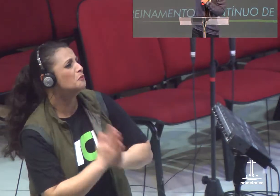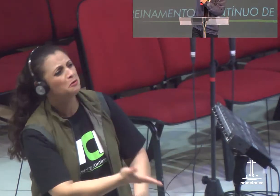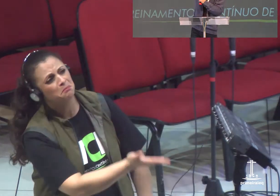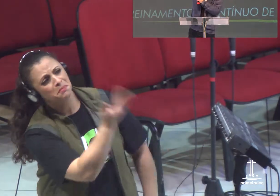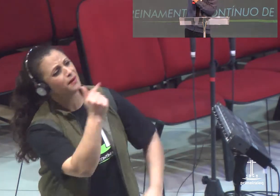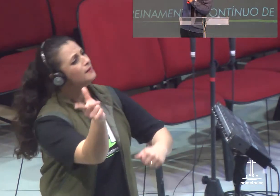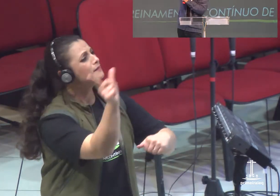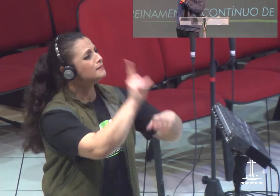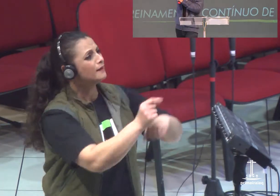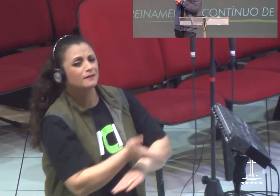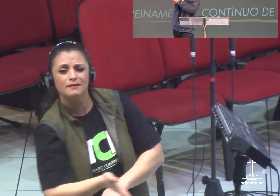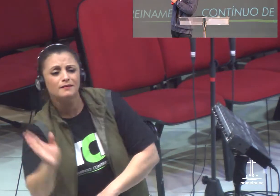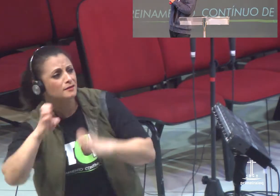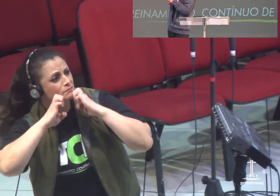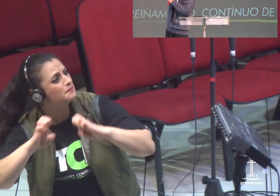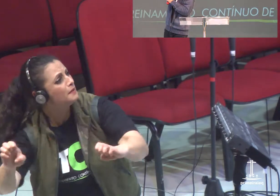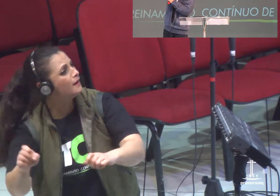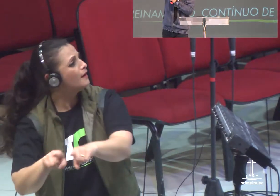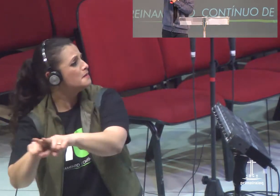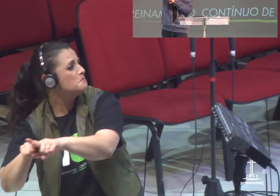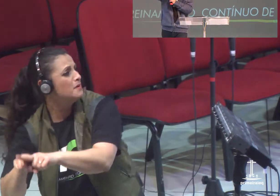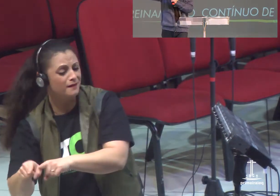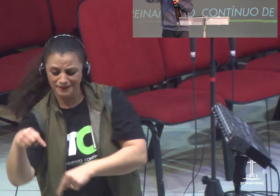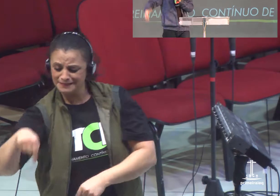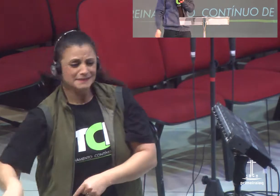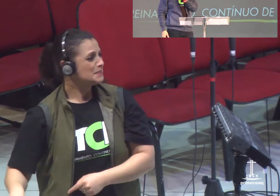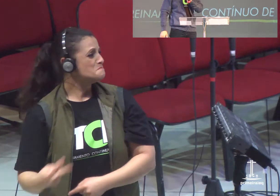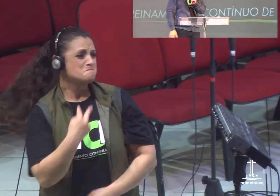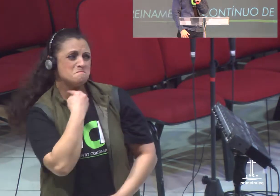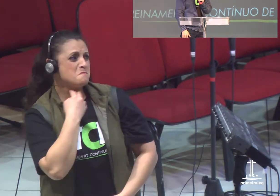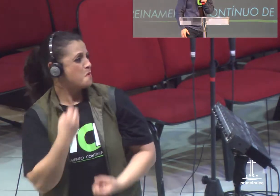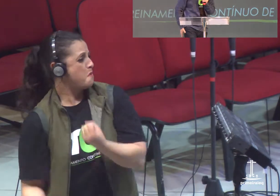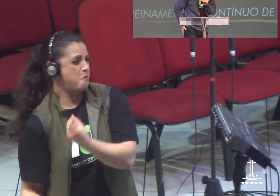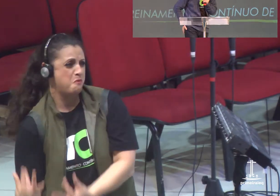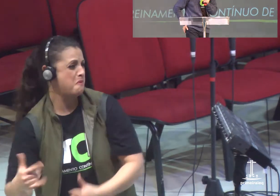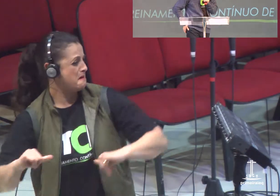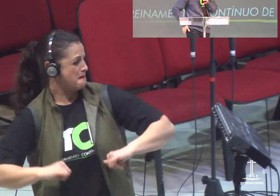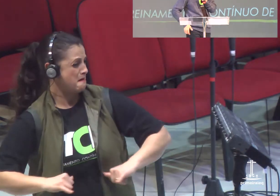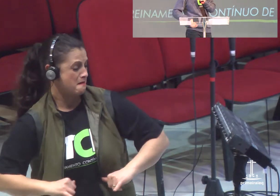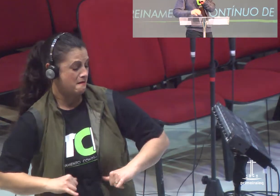meus irmãos, para que eles não venham para esse lugar de tormento que eu estou.